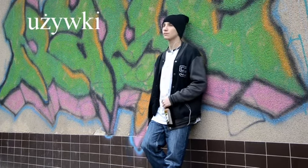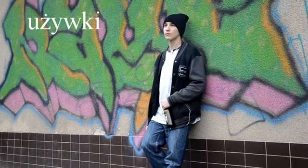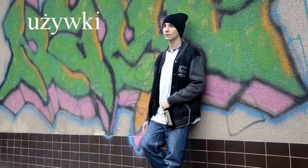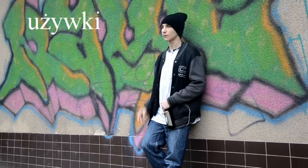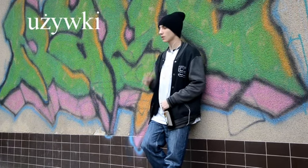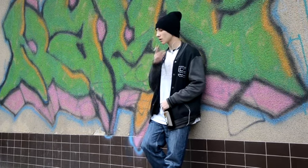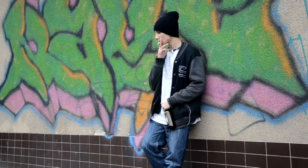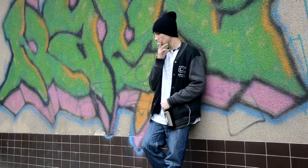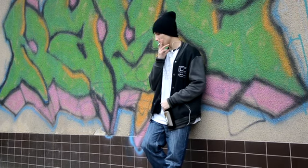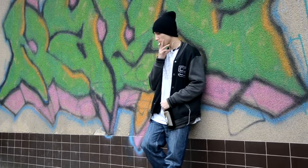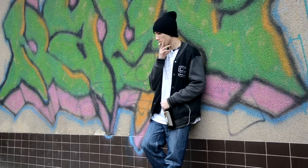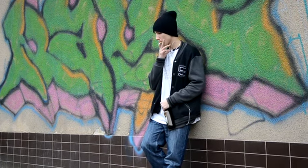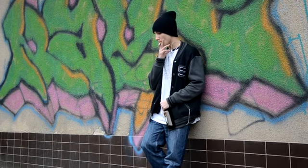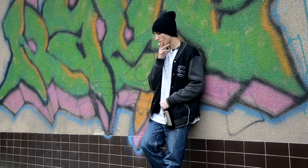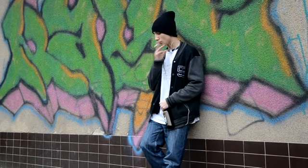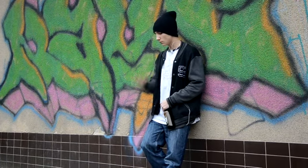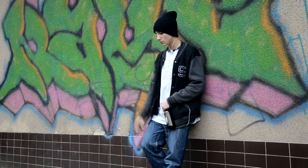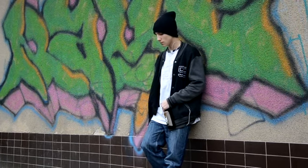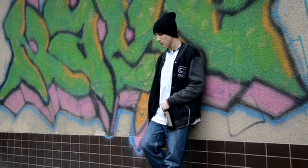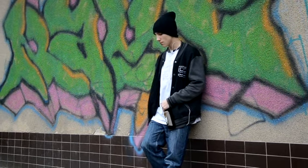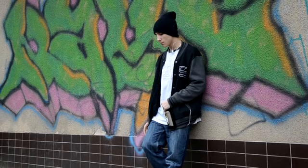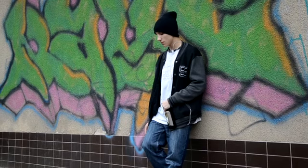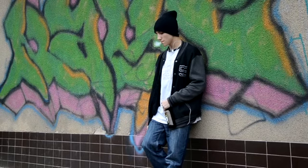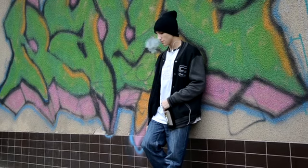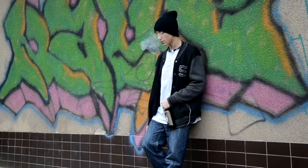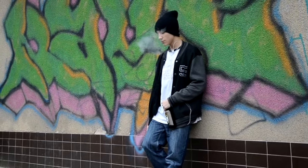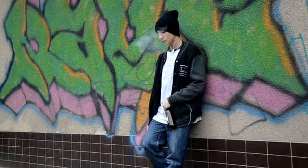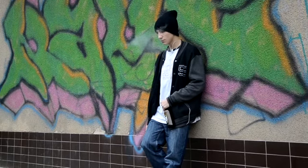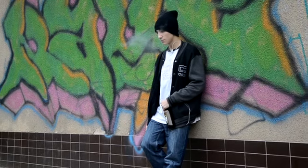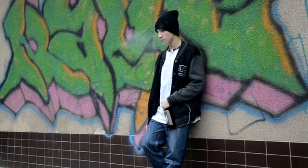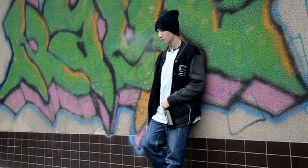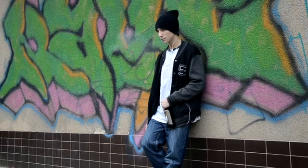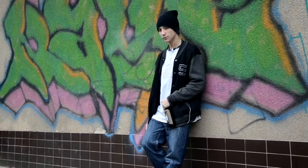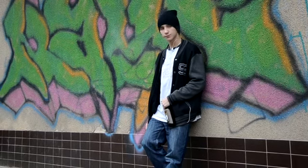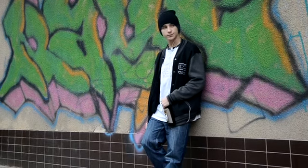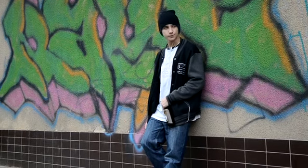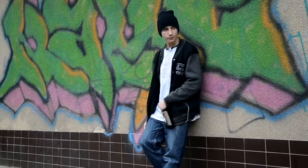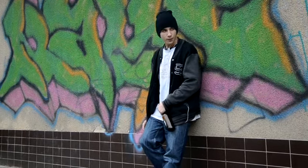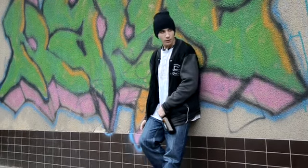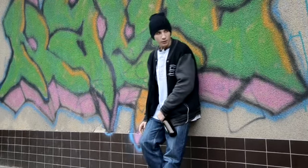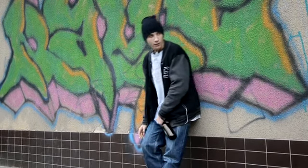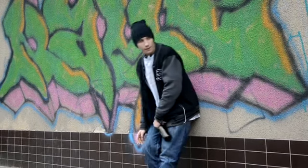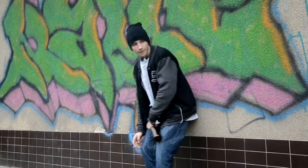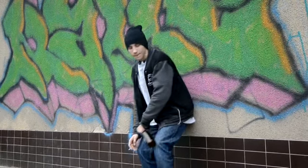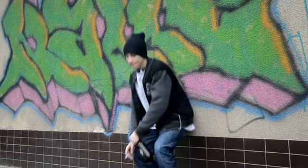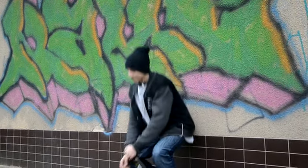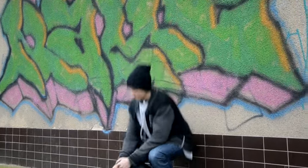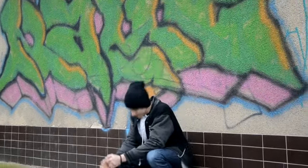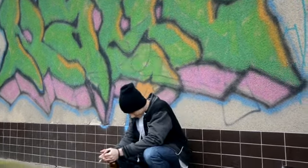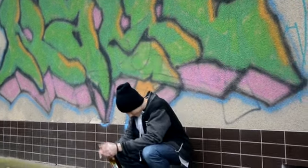wyda blond stokrotnie. Jak już nie mam siły biec, kochaj mnie, kiedy ogarnia mnie lęk. Kochaj mnie, nawet